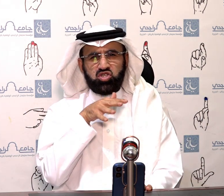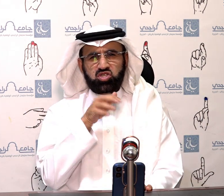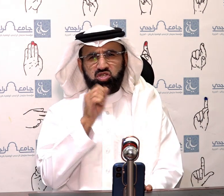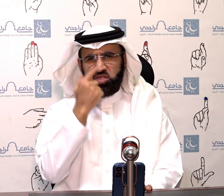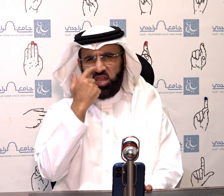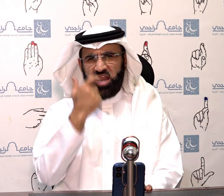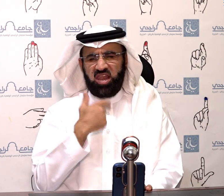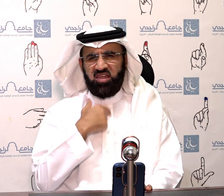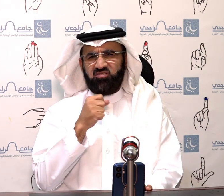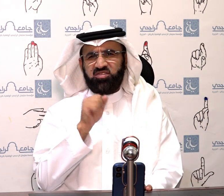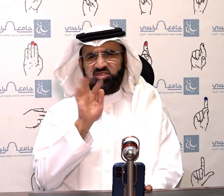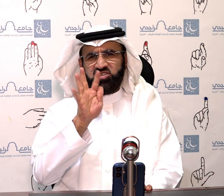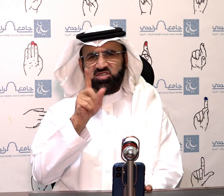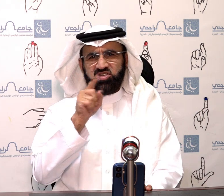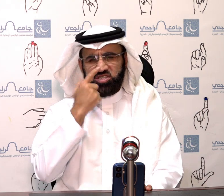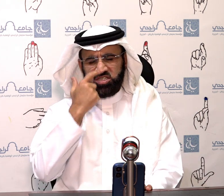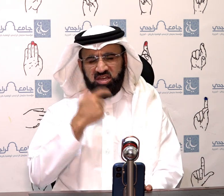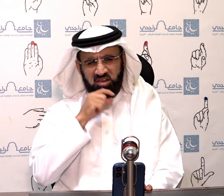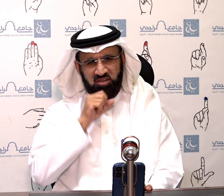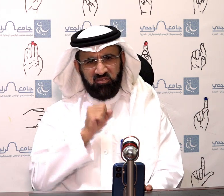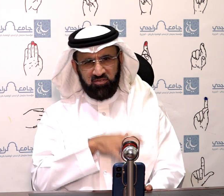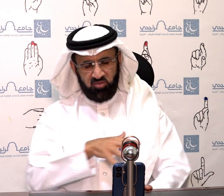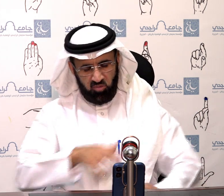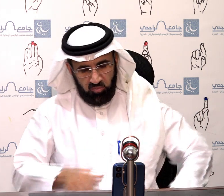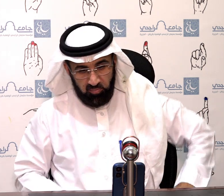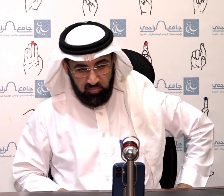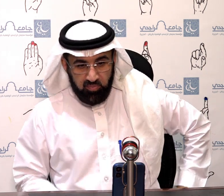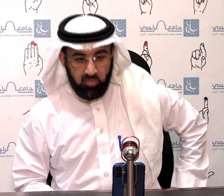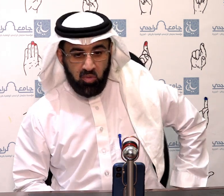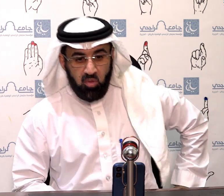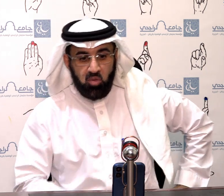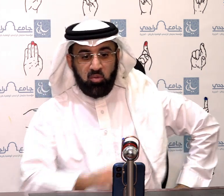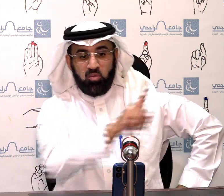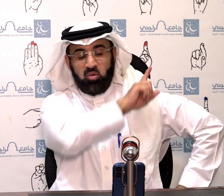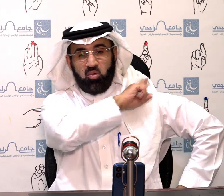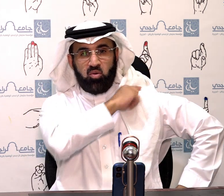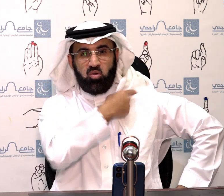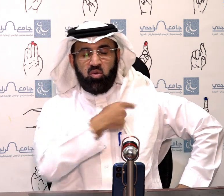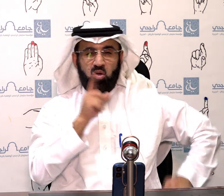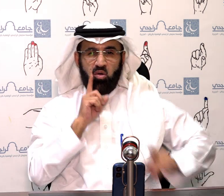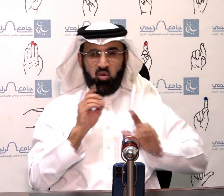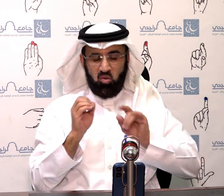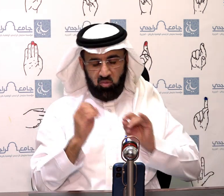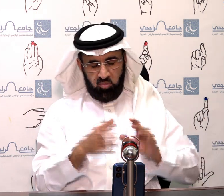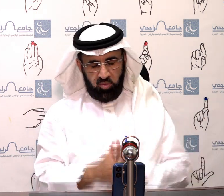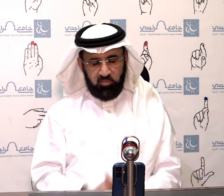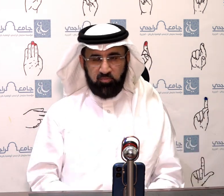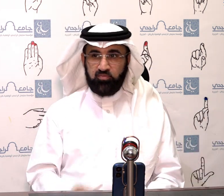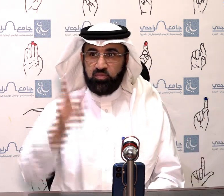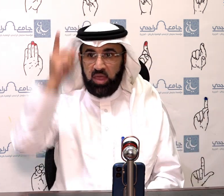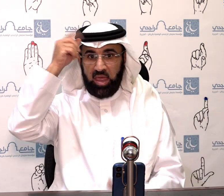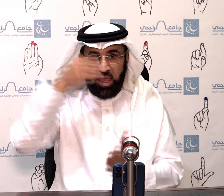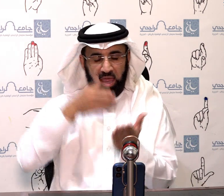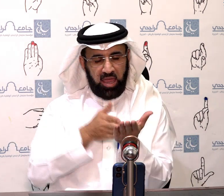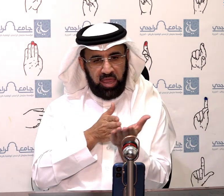أنفسنا ومن سيئات أعمالنا، من يهده الله فلا مضل